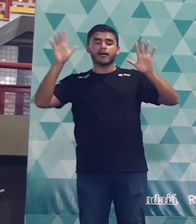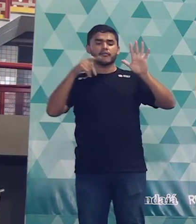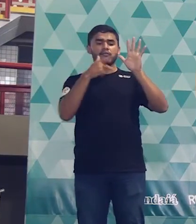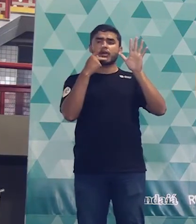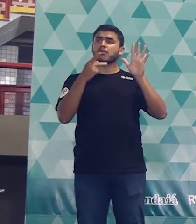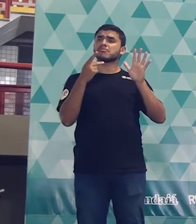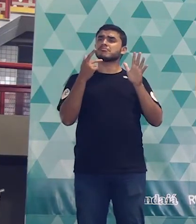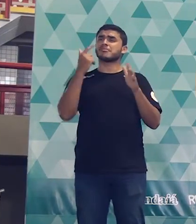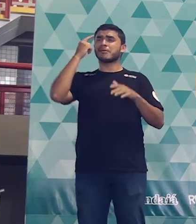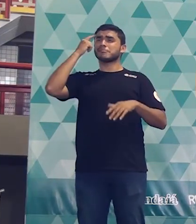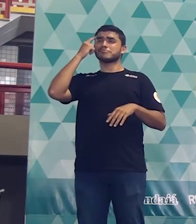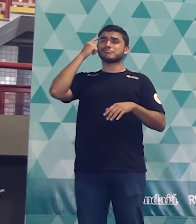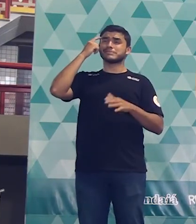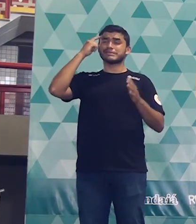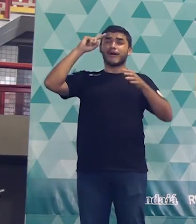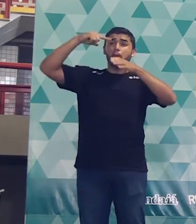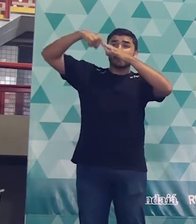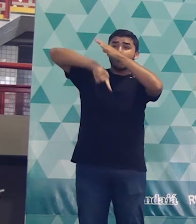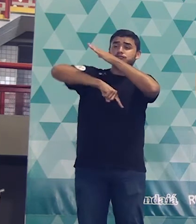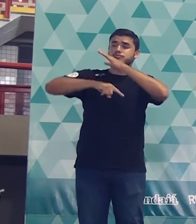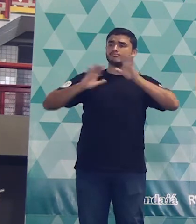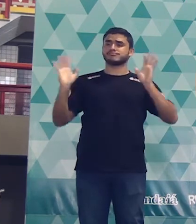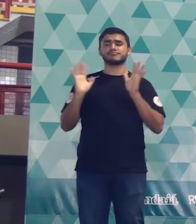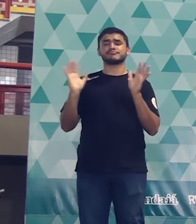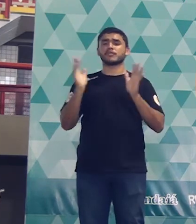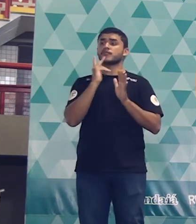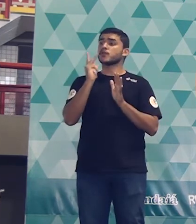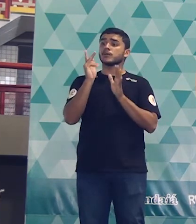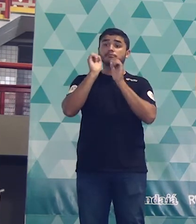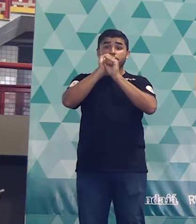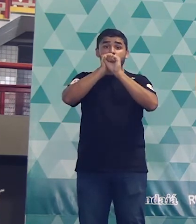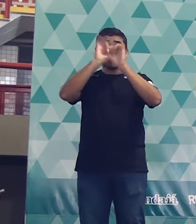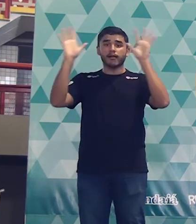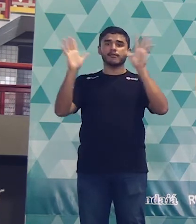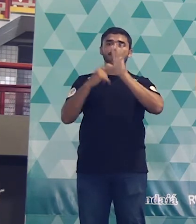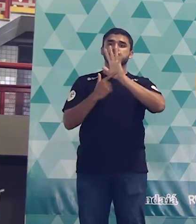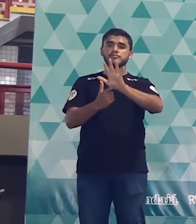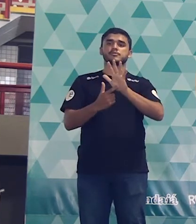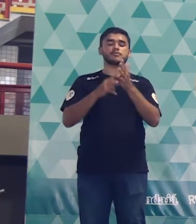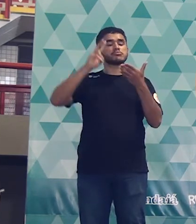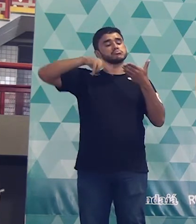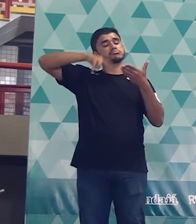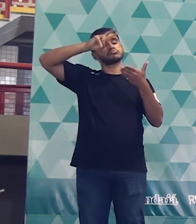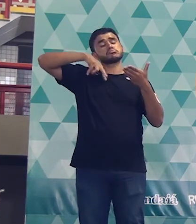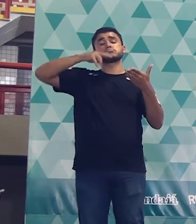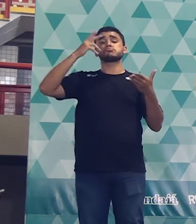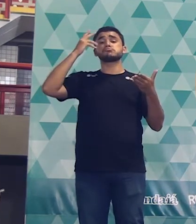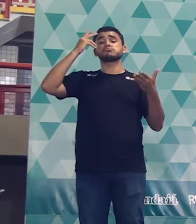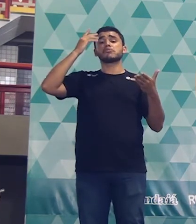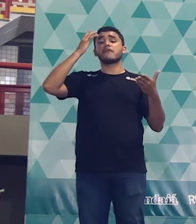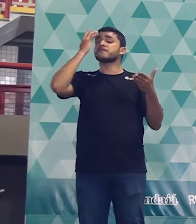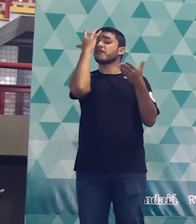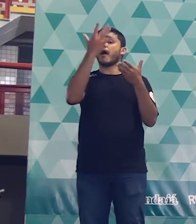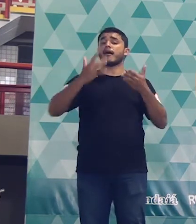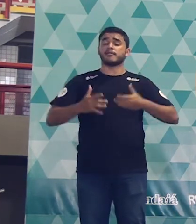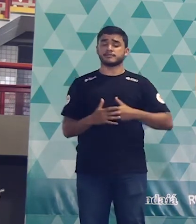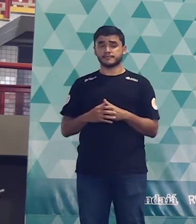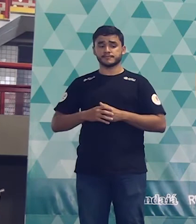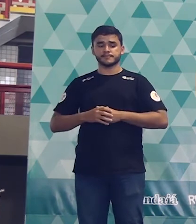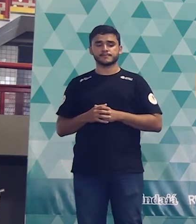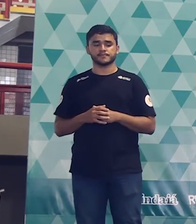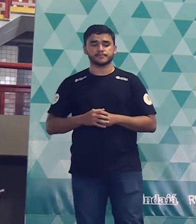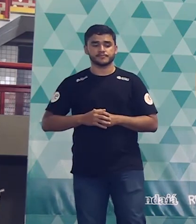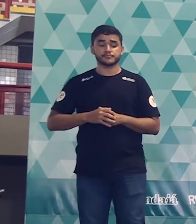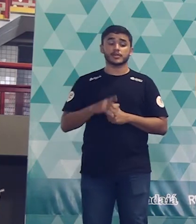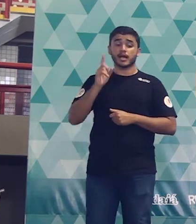precisa mergulhar no texto. Você compreende todo o sentido dele a partir da sua superfície. E aqui, ó,